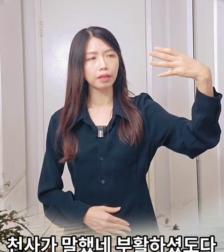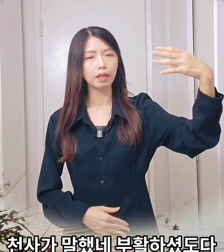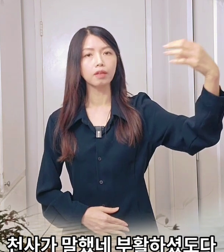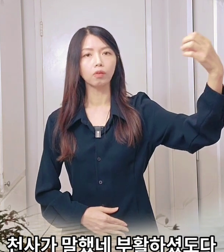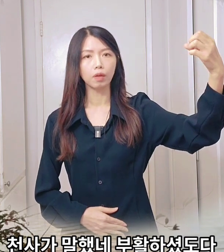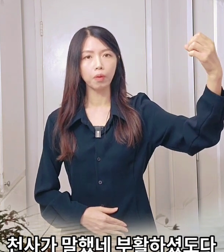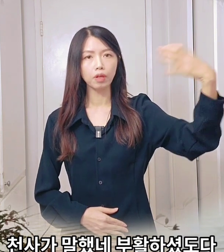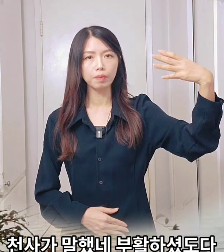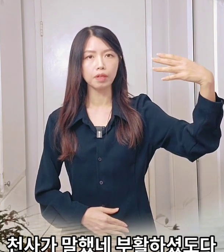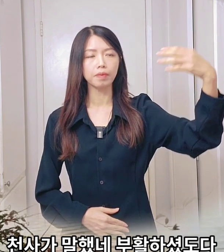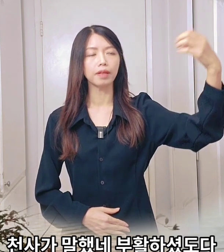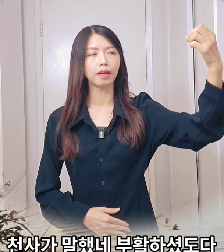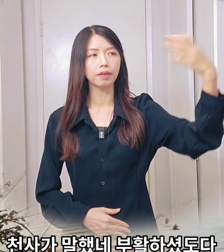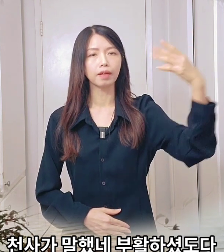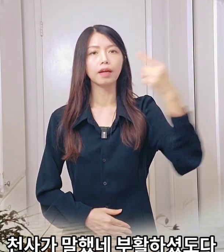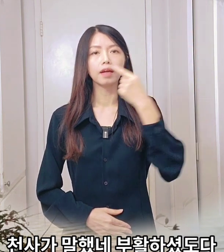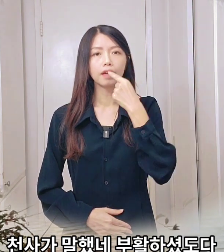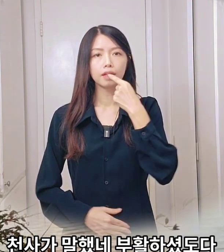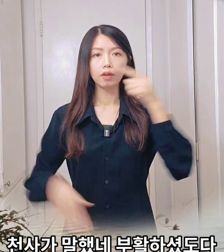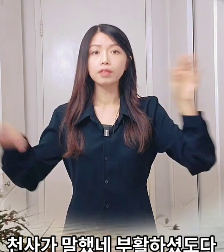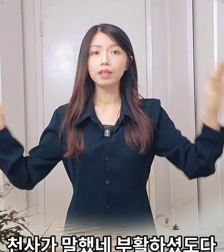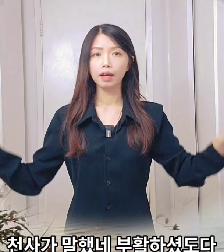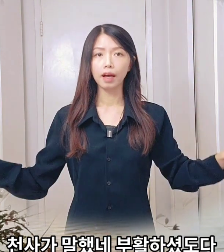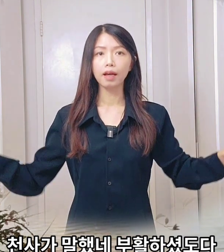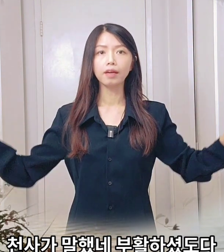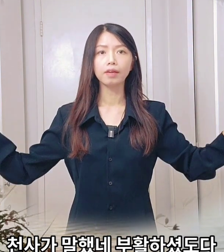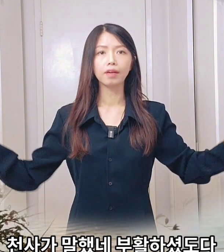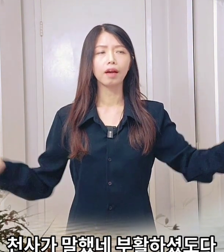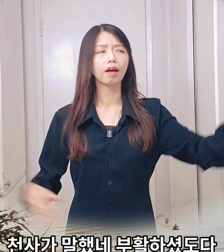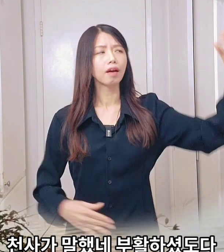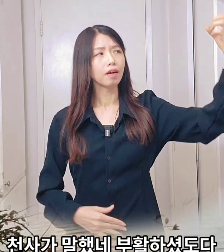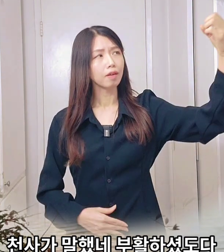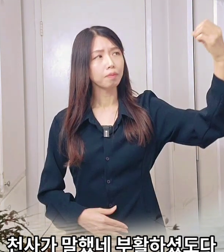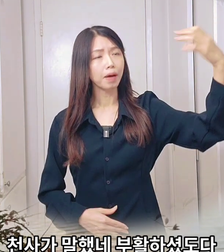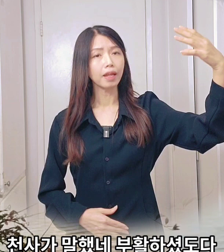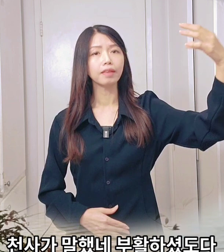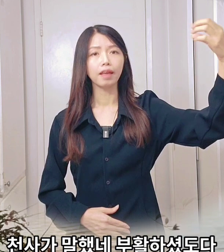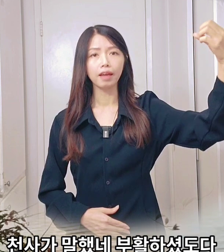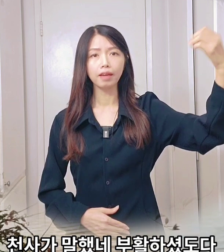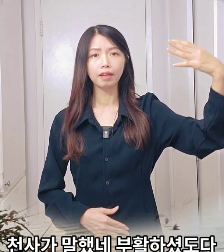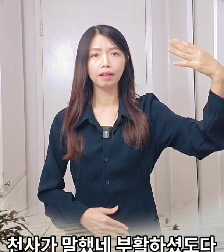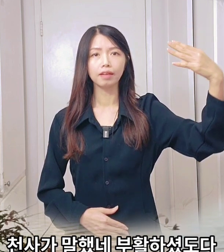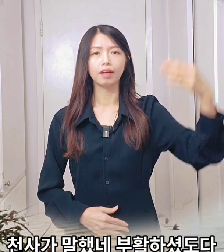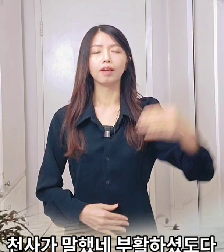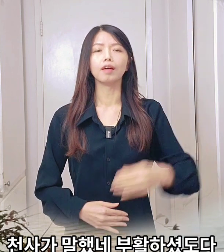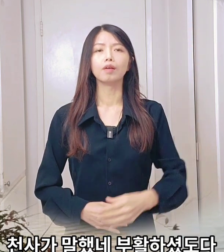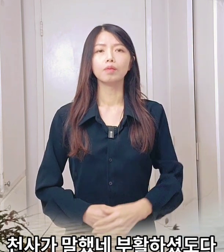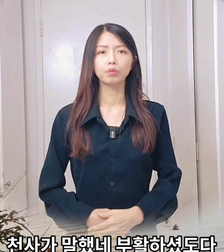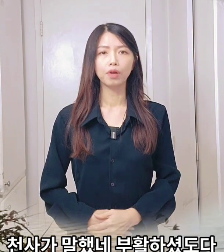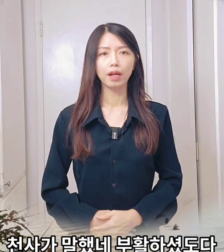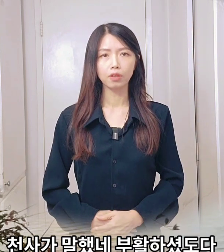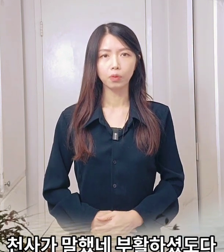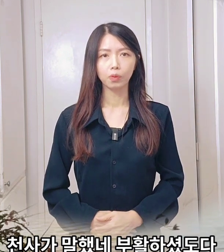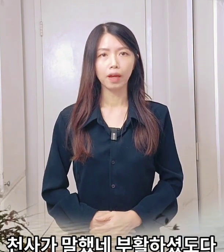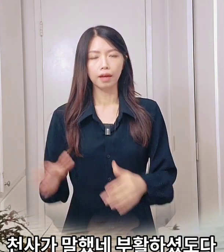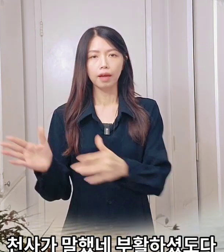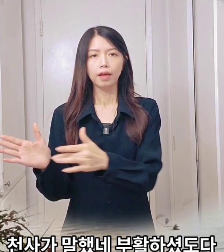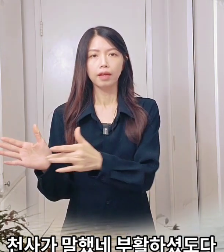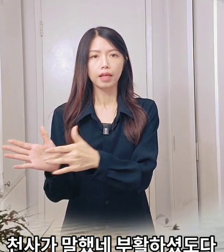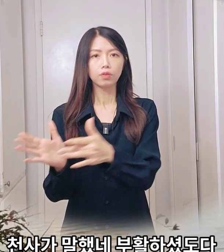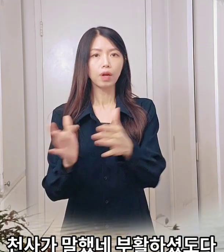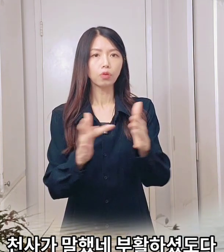상대가 말할 때는 이렇게 표현하시면 됩니다. 천사가 말했네.